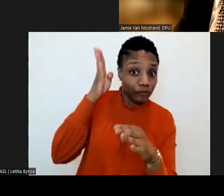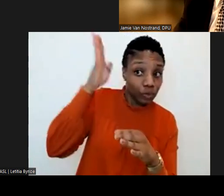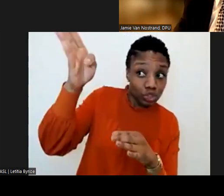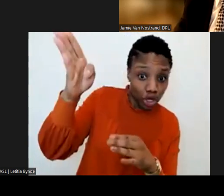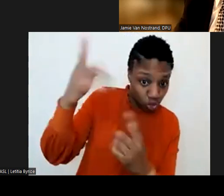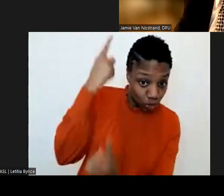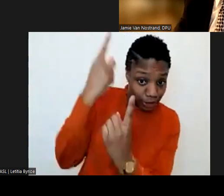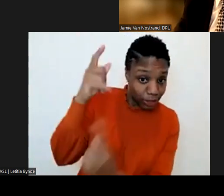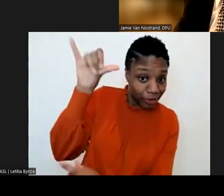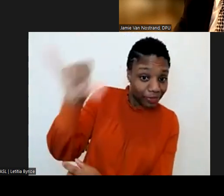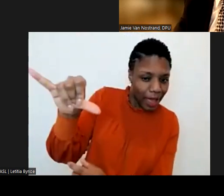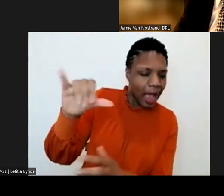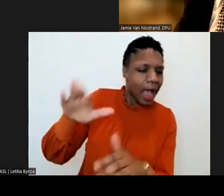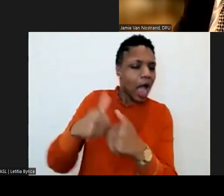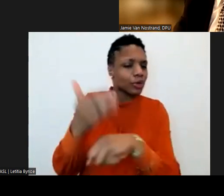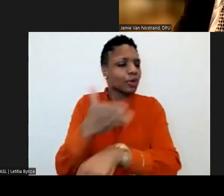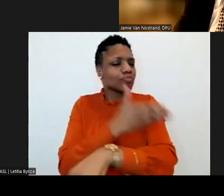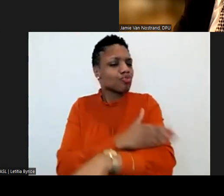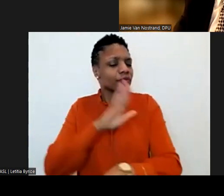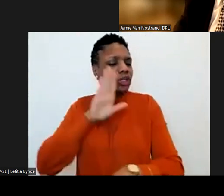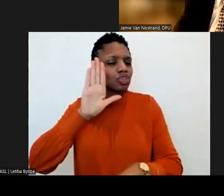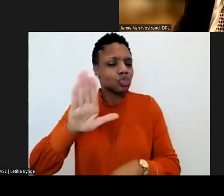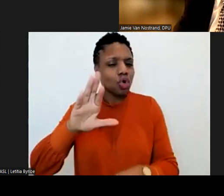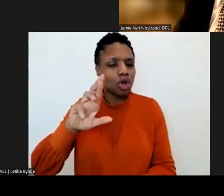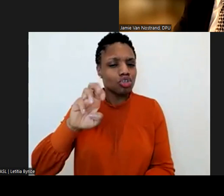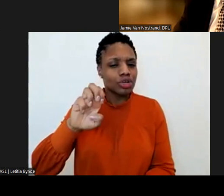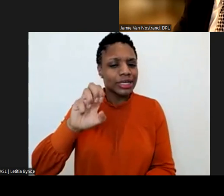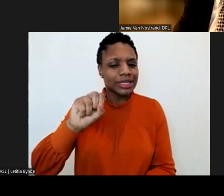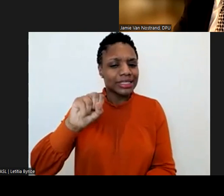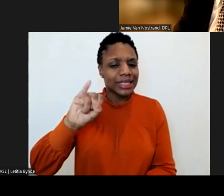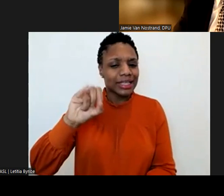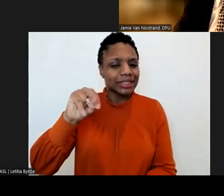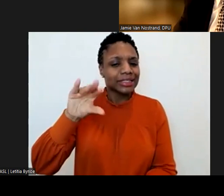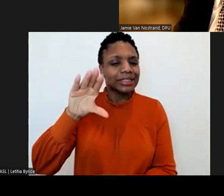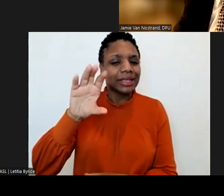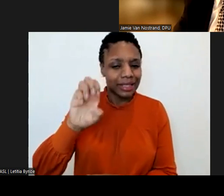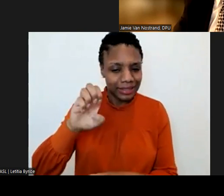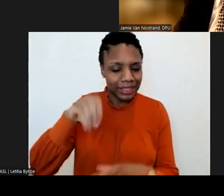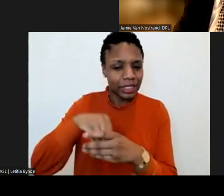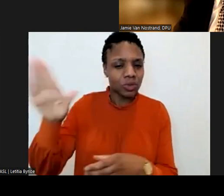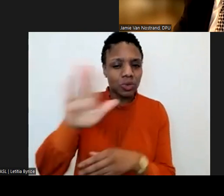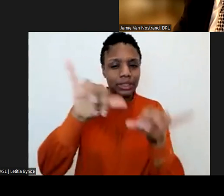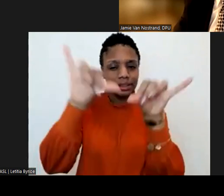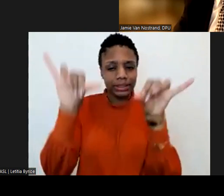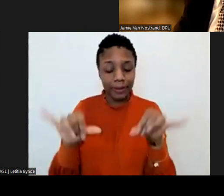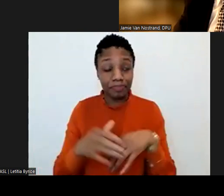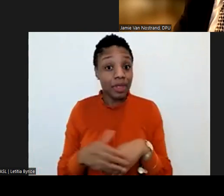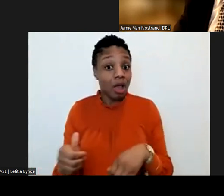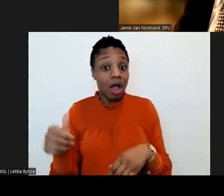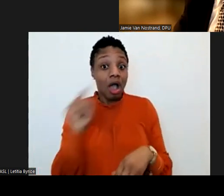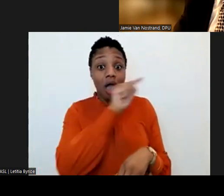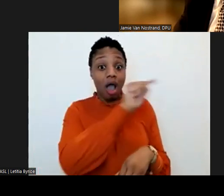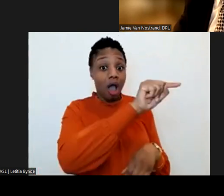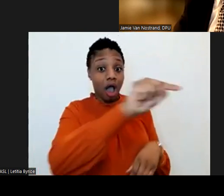eh comoo están considerando cosas tales como eh se afectan los sistemas con eventos naturales